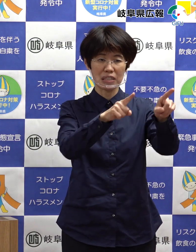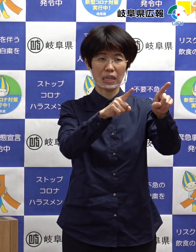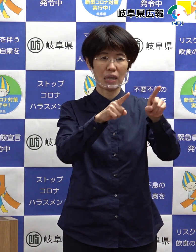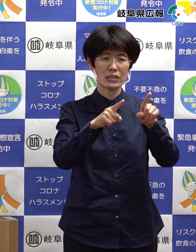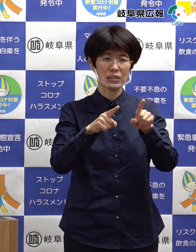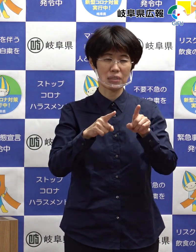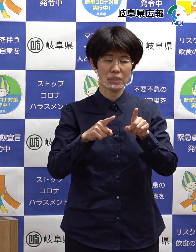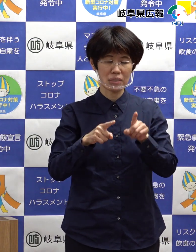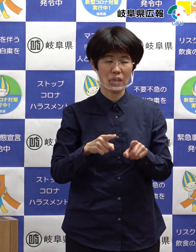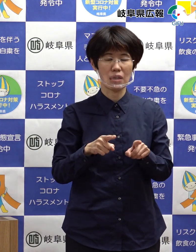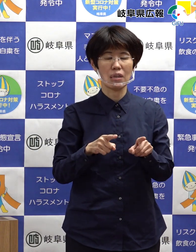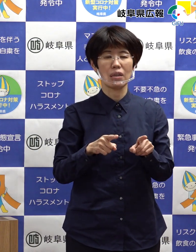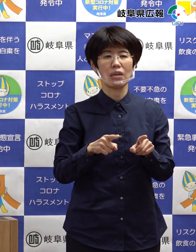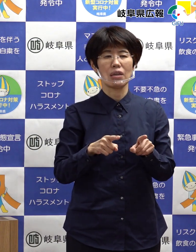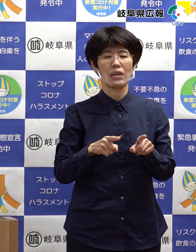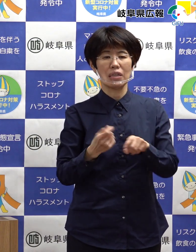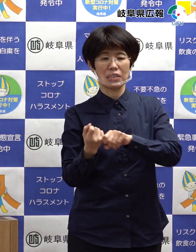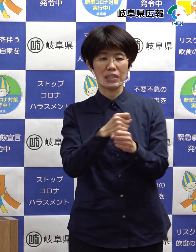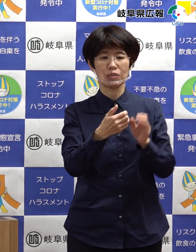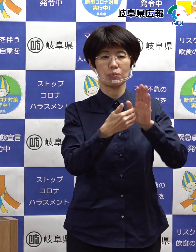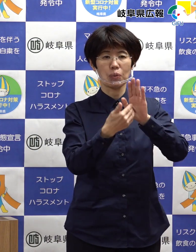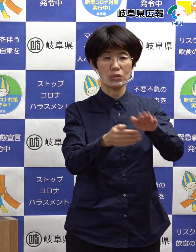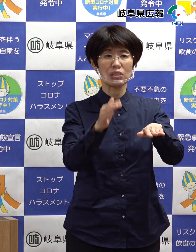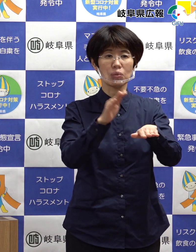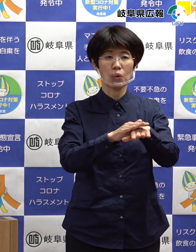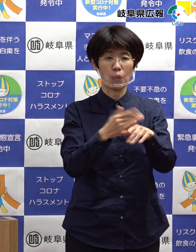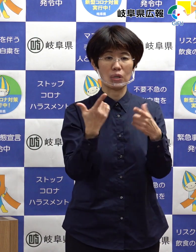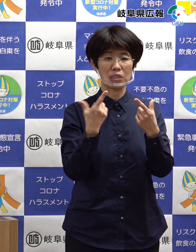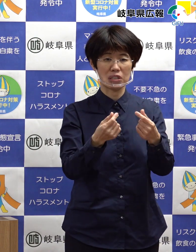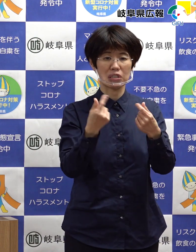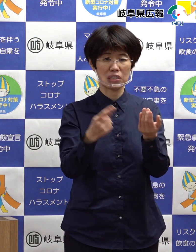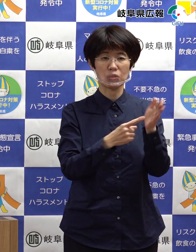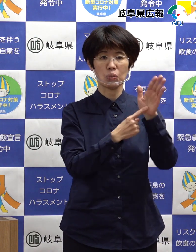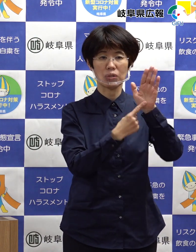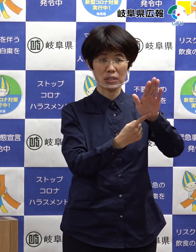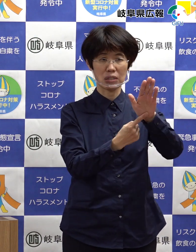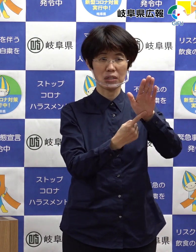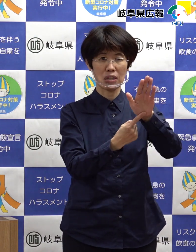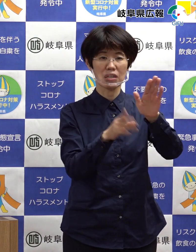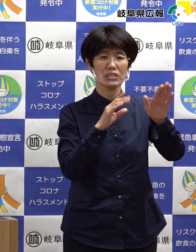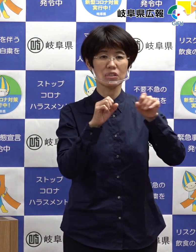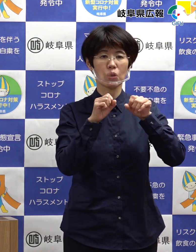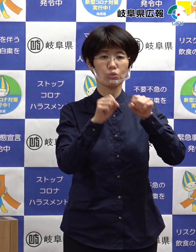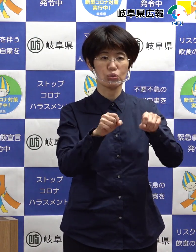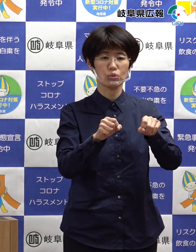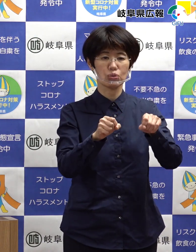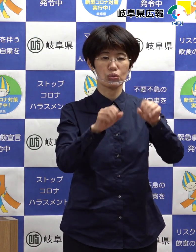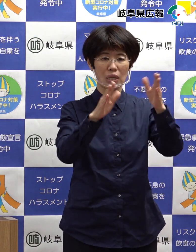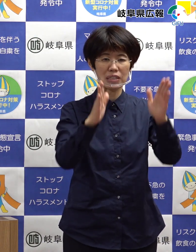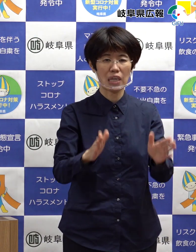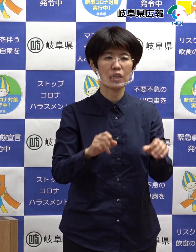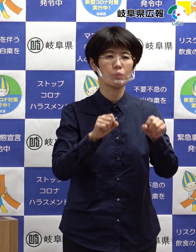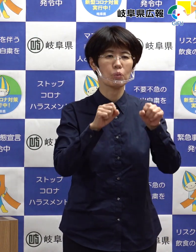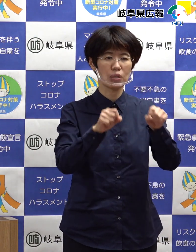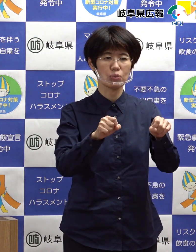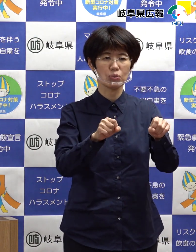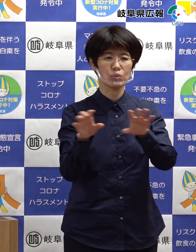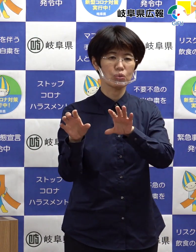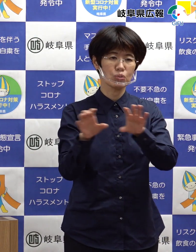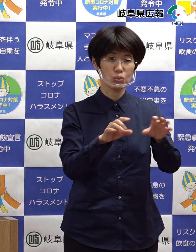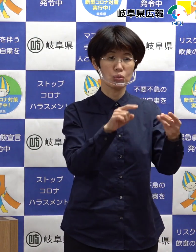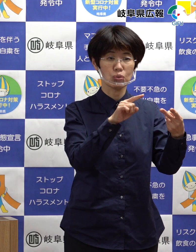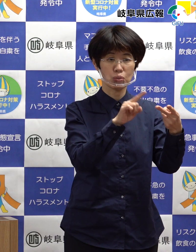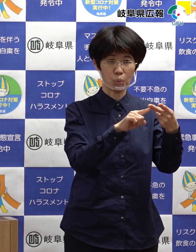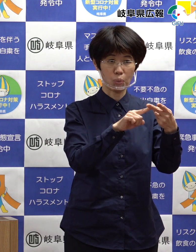って、再発防止策をきちんと打ち立てて、これを実行に移す体制に持っていくということ